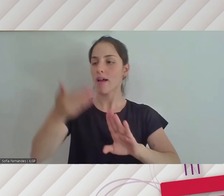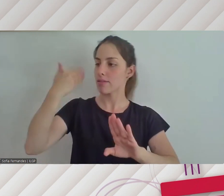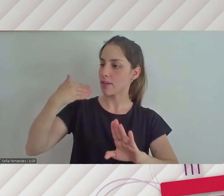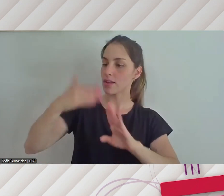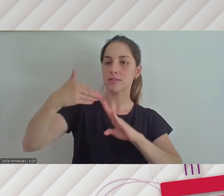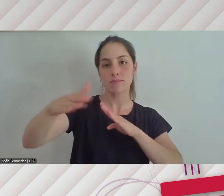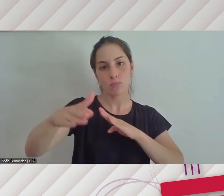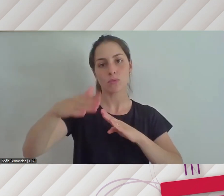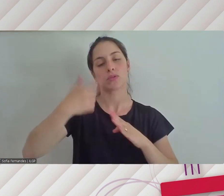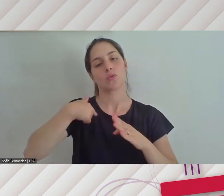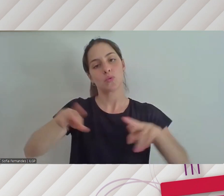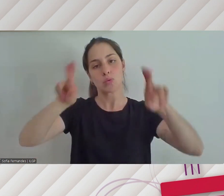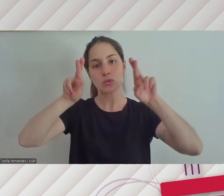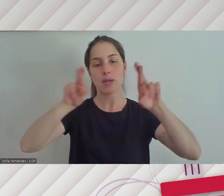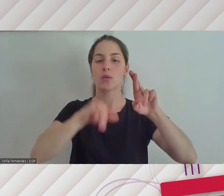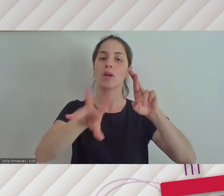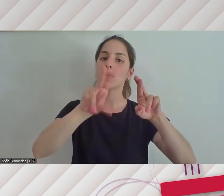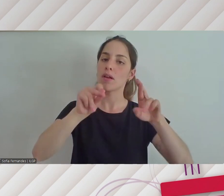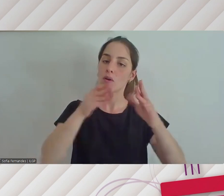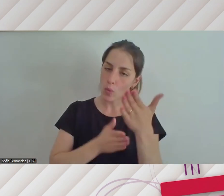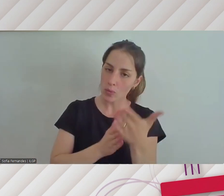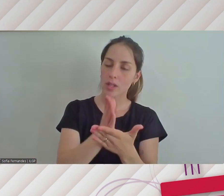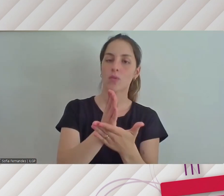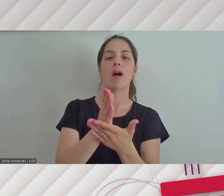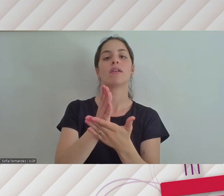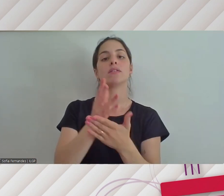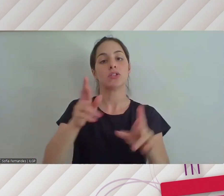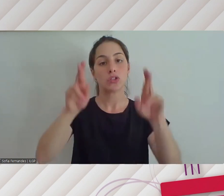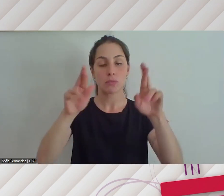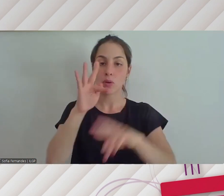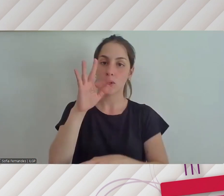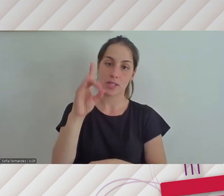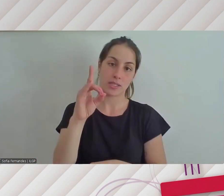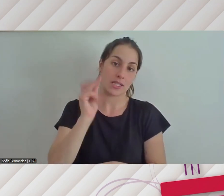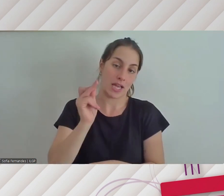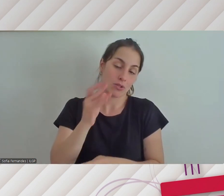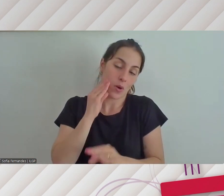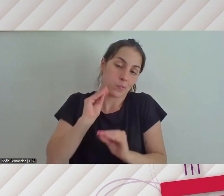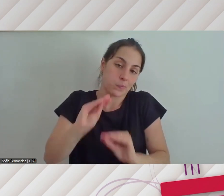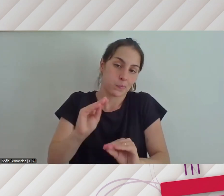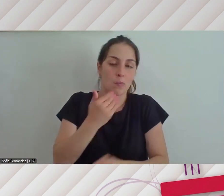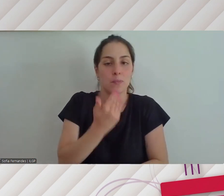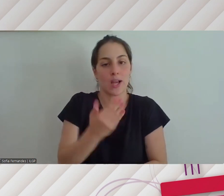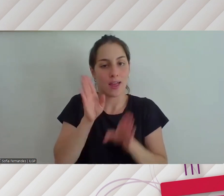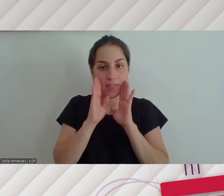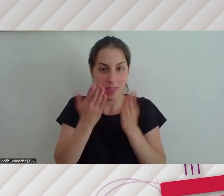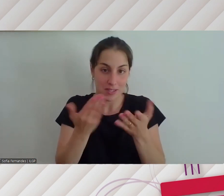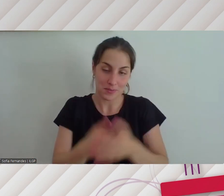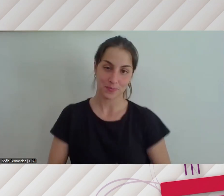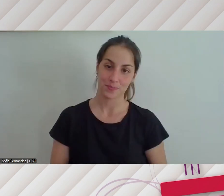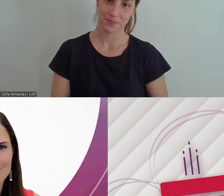instituição que eu desejo para o INA nos próximos 46 anos. Muito obrigado pela vossa atenção.